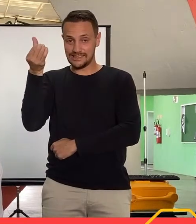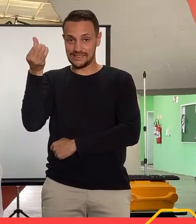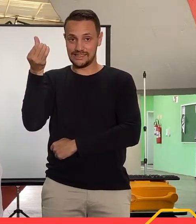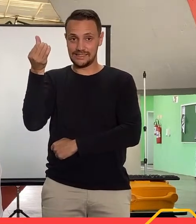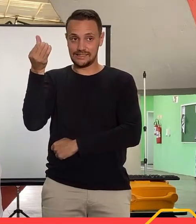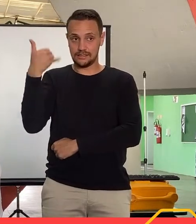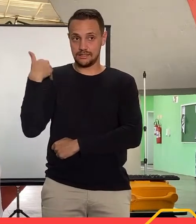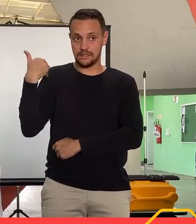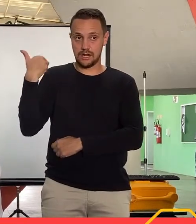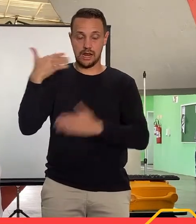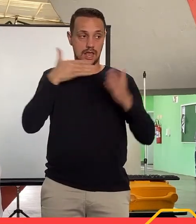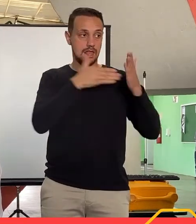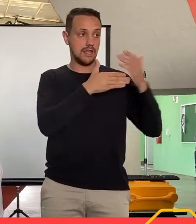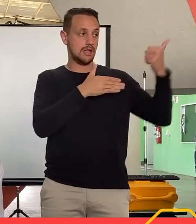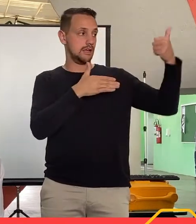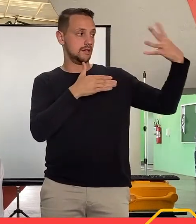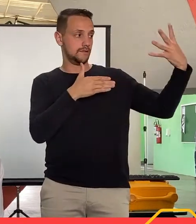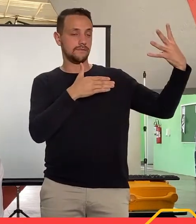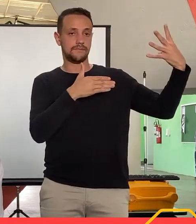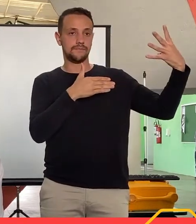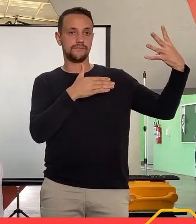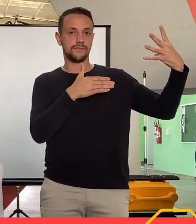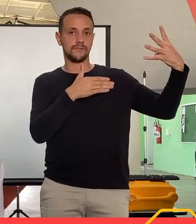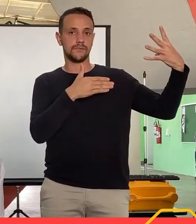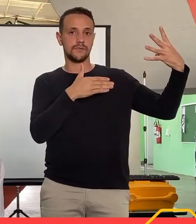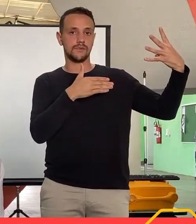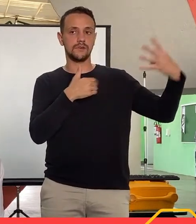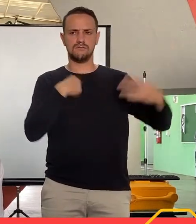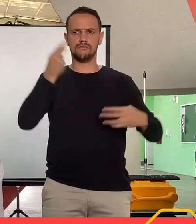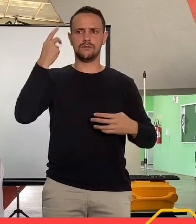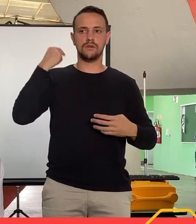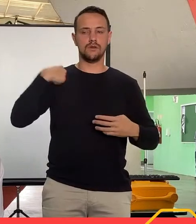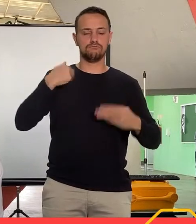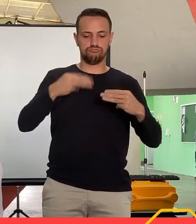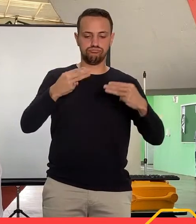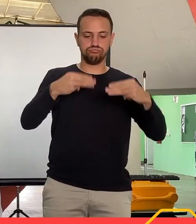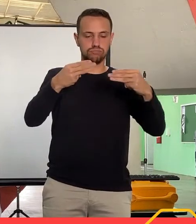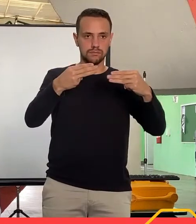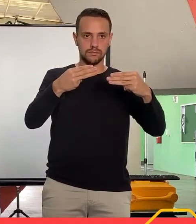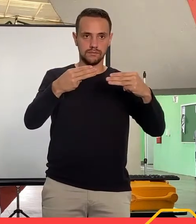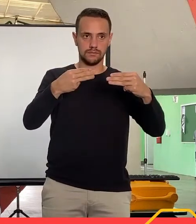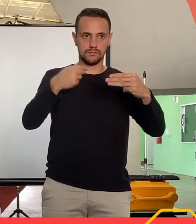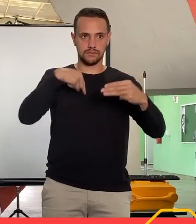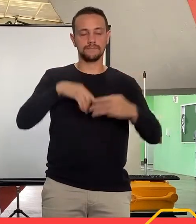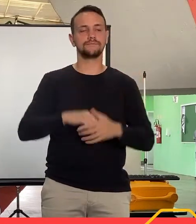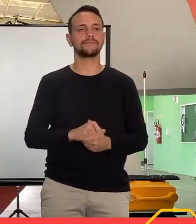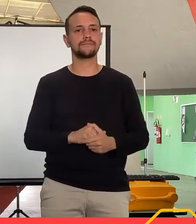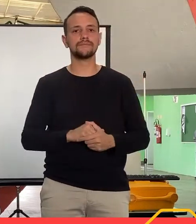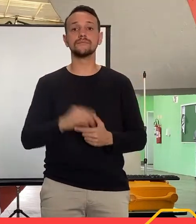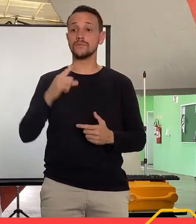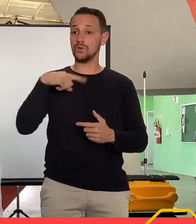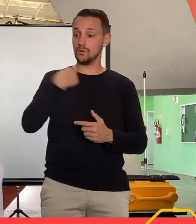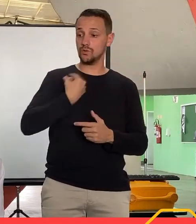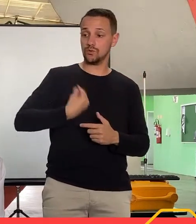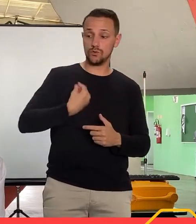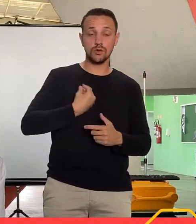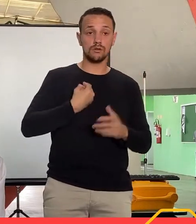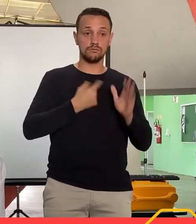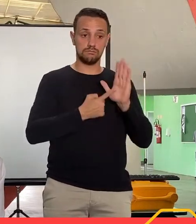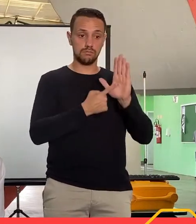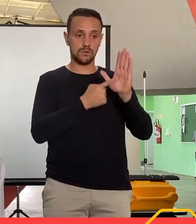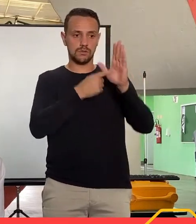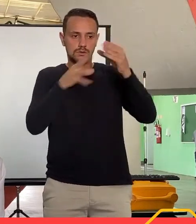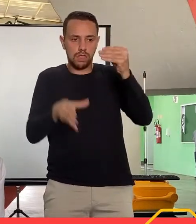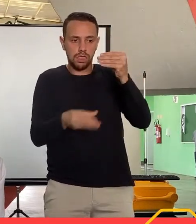14. Virou o ensino fundamental de 9 anos, já na minha época de ministro. Aí nós encaminhamos uma emenda